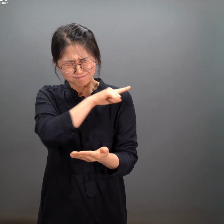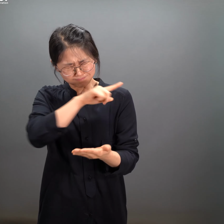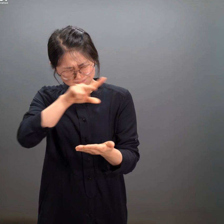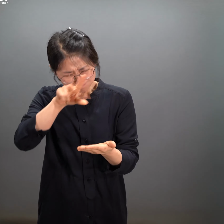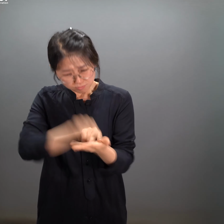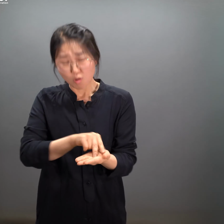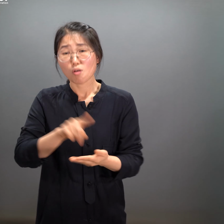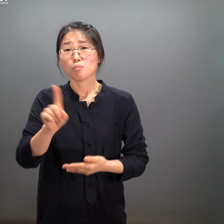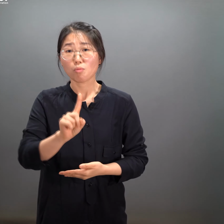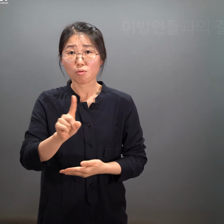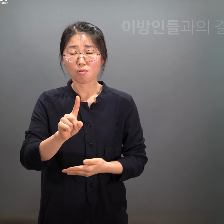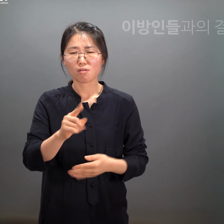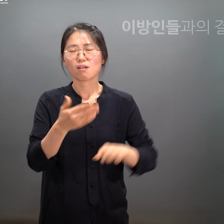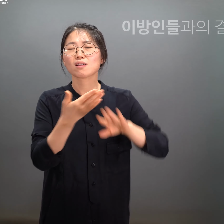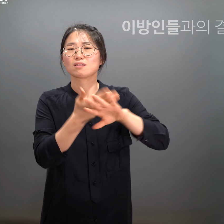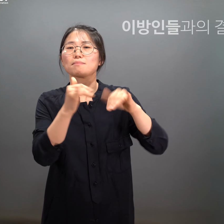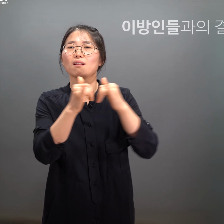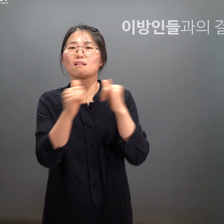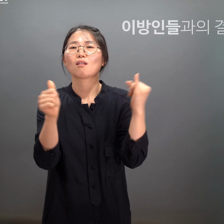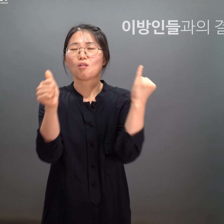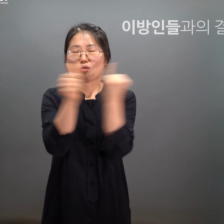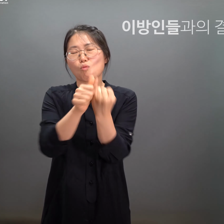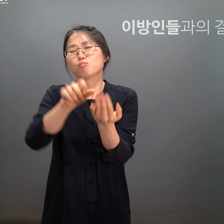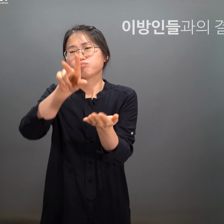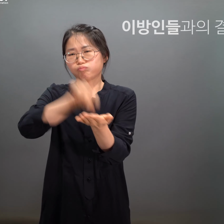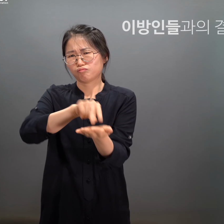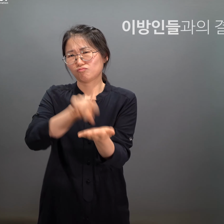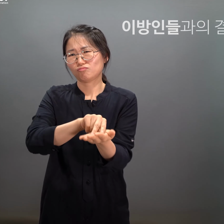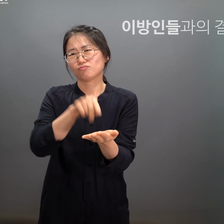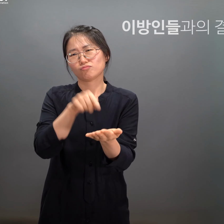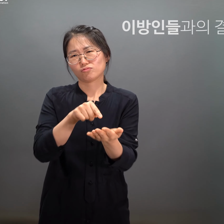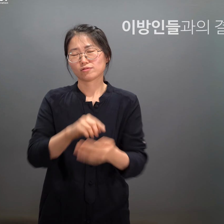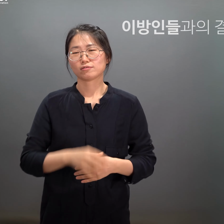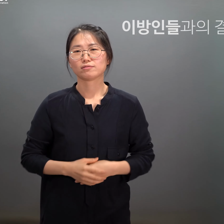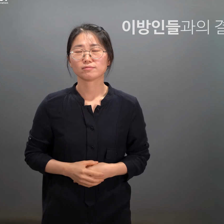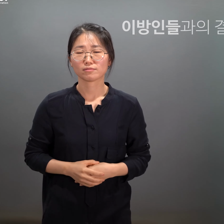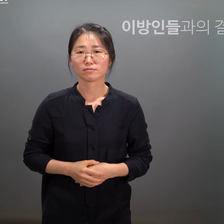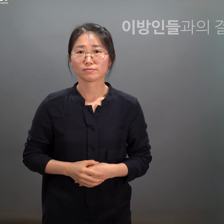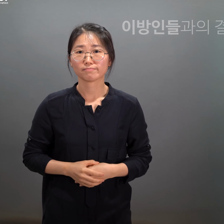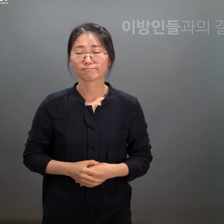예민한 가정 문제가 바로 이방인들과 결혼하는 문제였습니다.